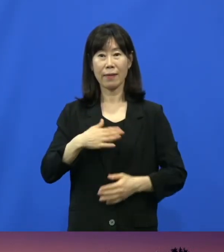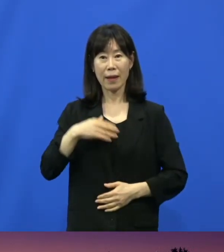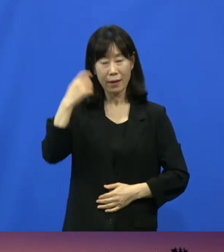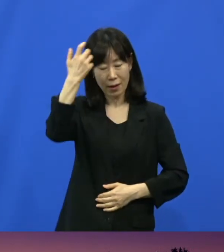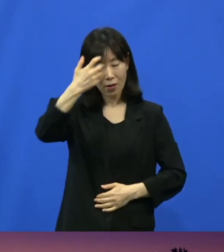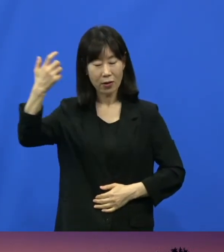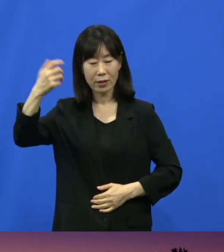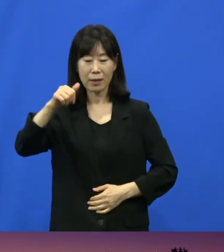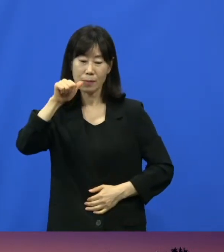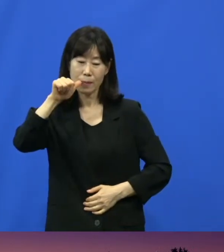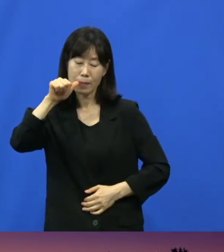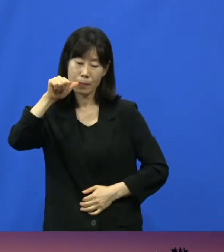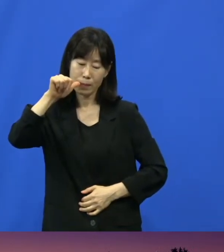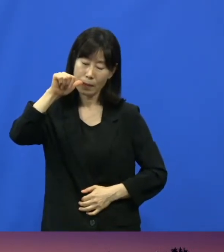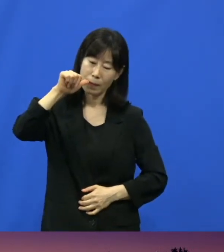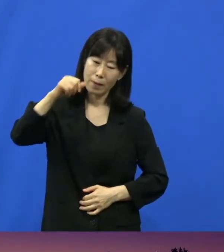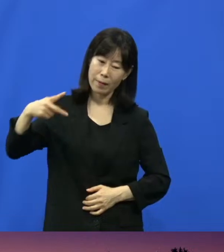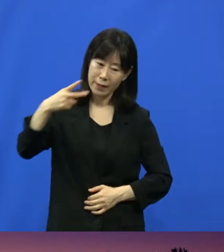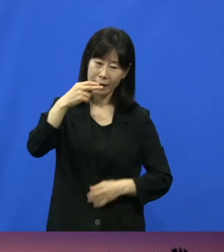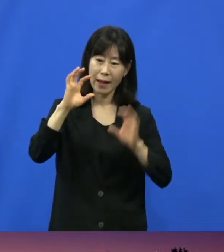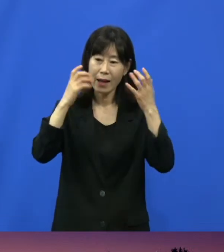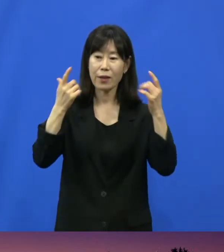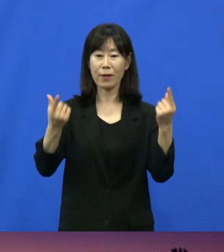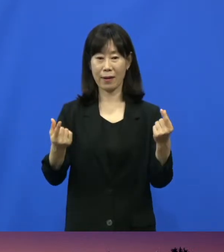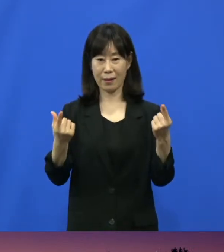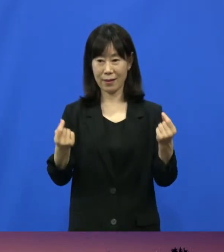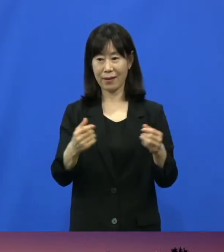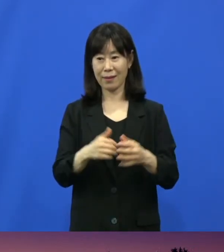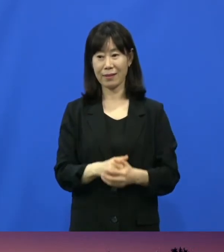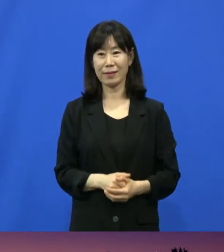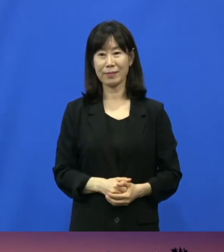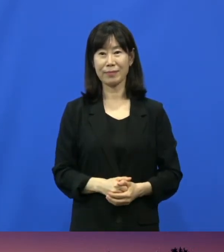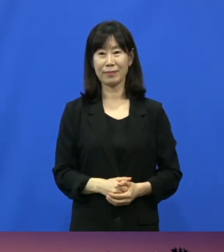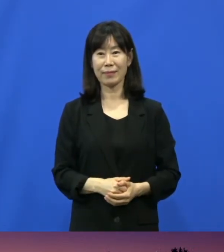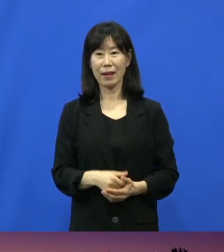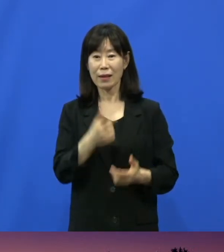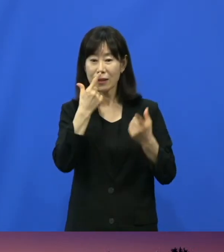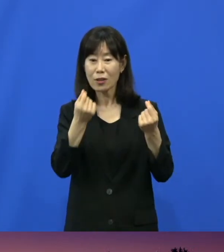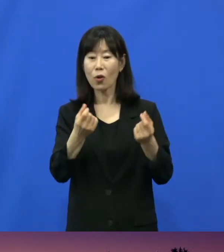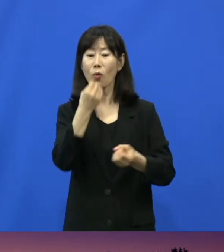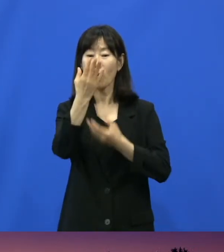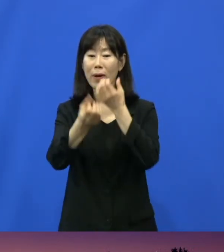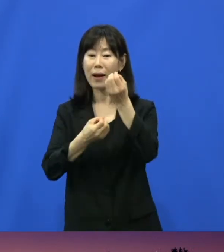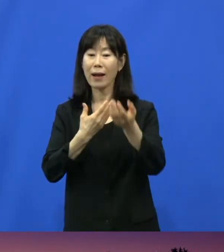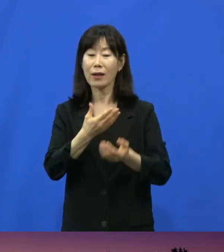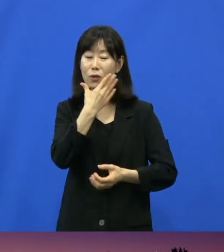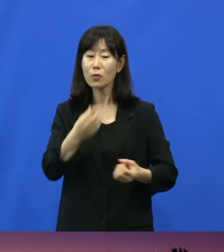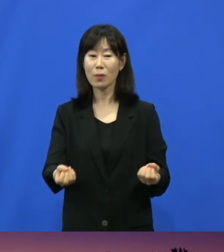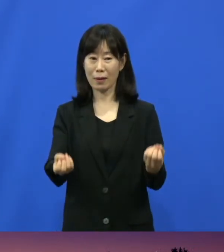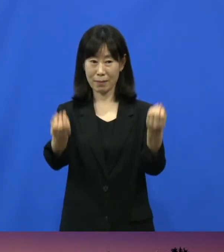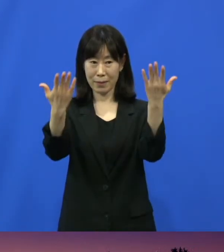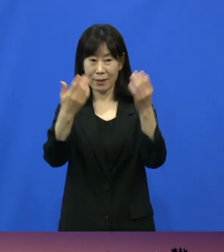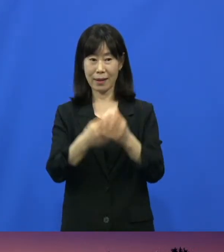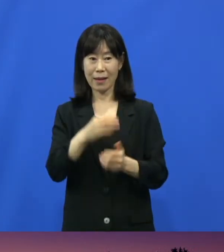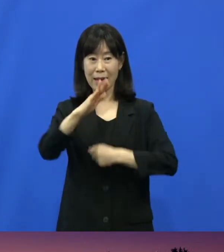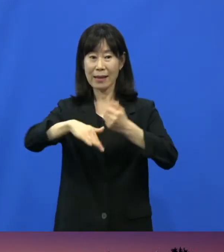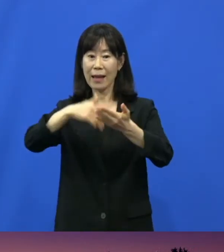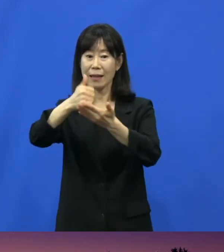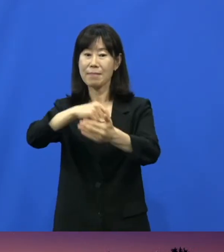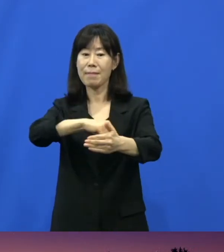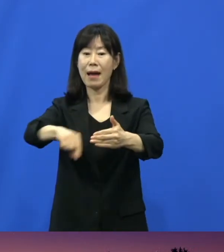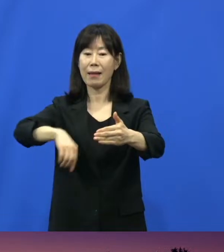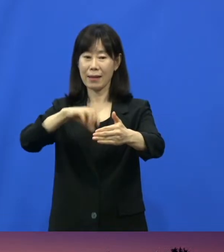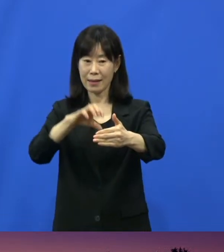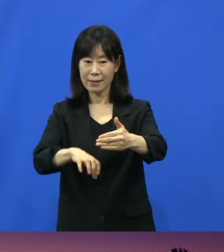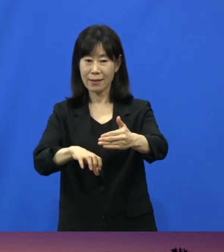아이와 같다. 저는 여러분들에게 이런 고백이 있게 되기를 축원합니다. 하나님의 품 안에서